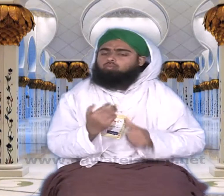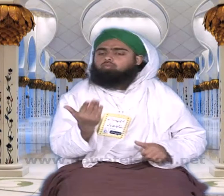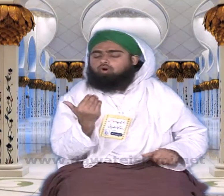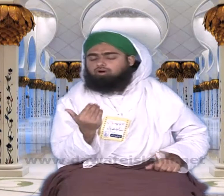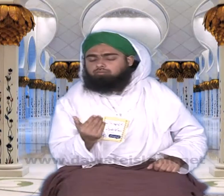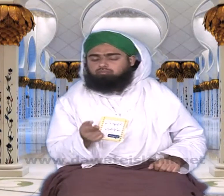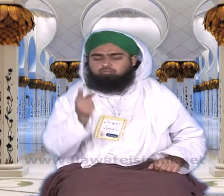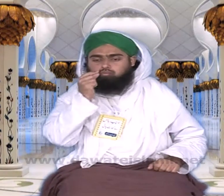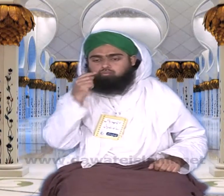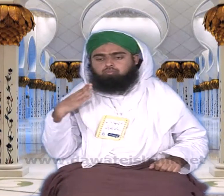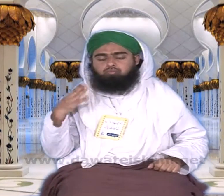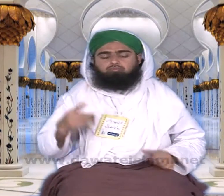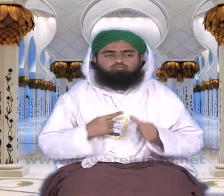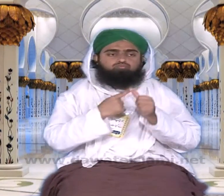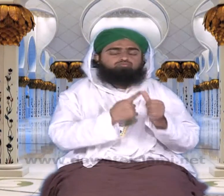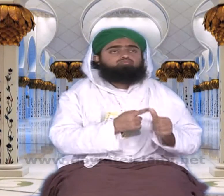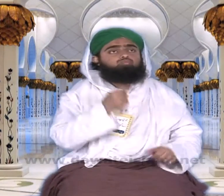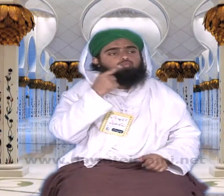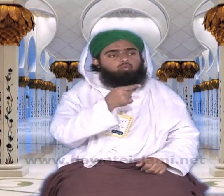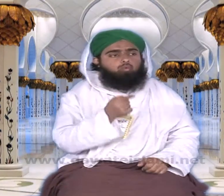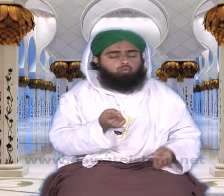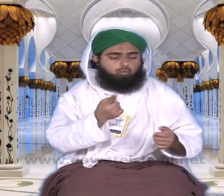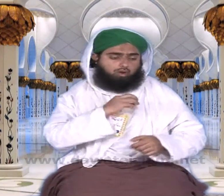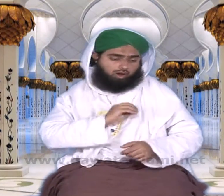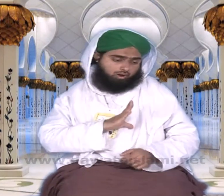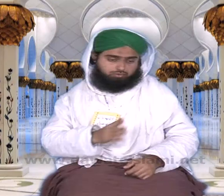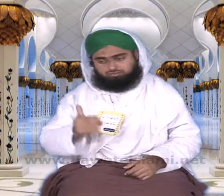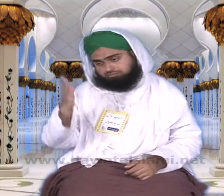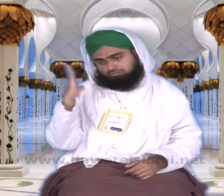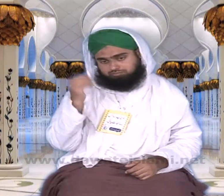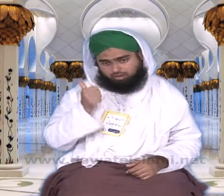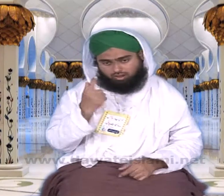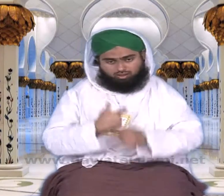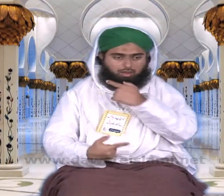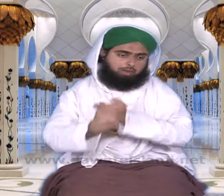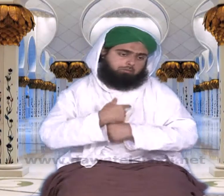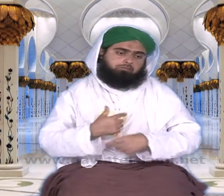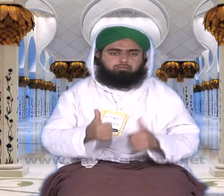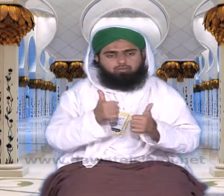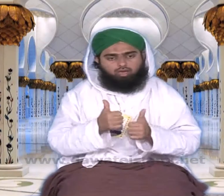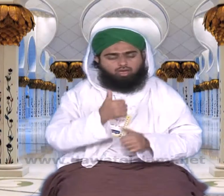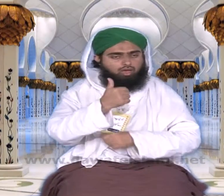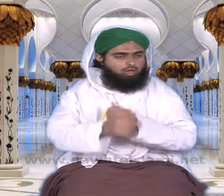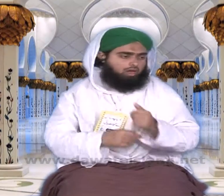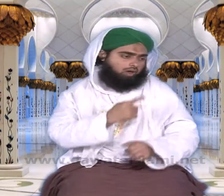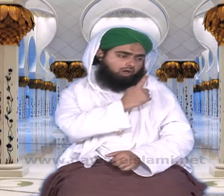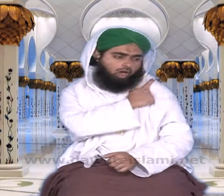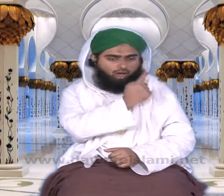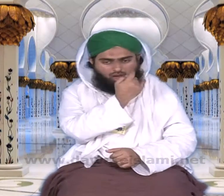کرے گا ویسا ہی مرنے کے بعد سیلہ پائے گا لہذا تو اپنے اوپر لازم کر لے